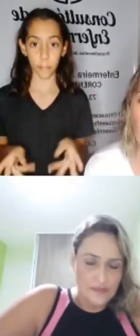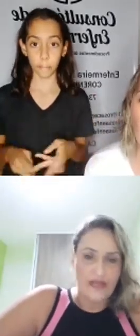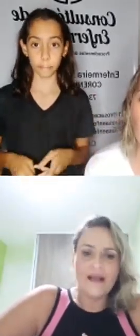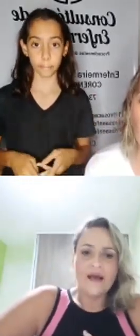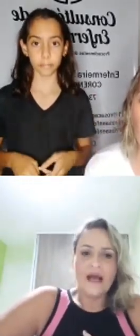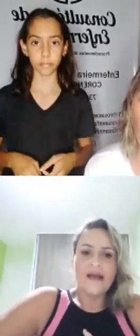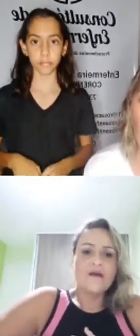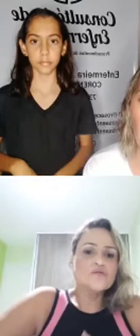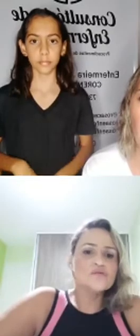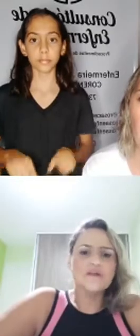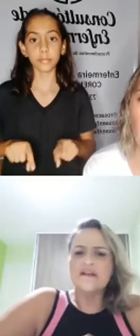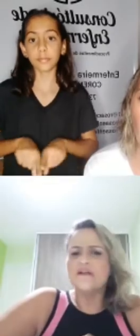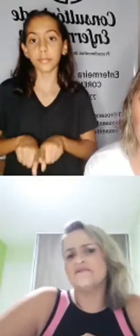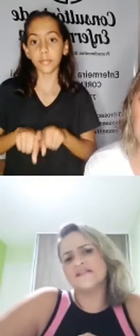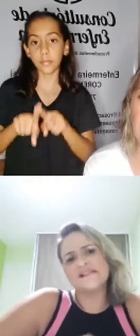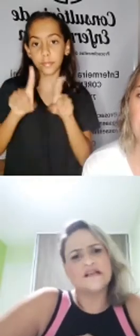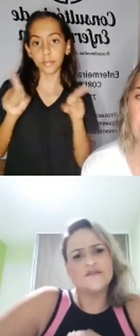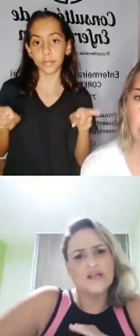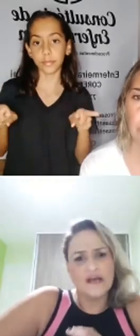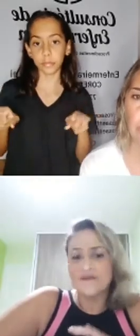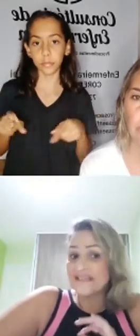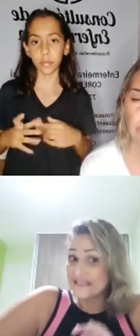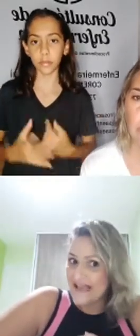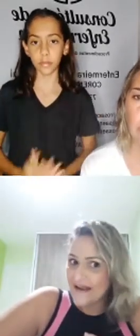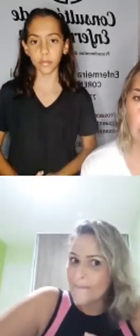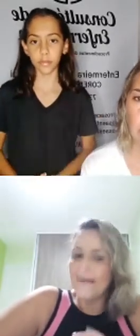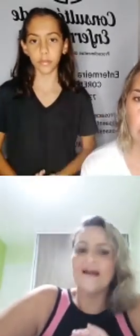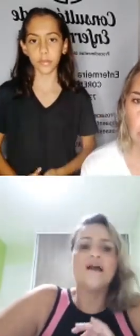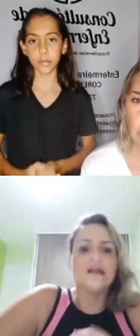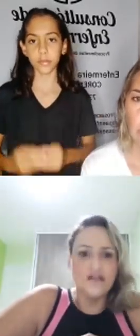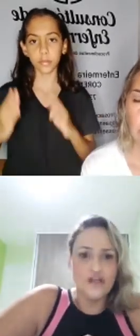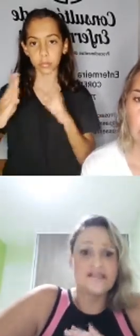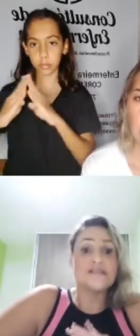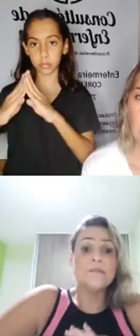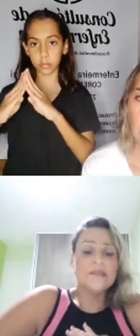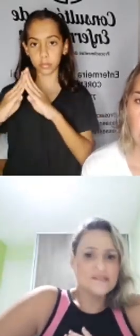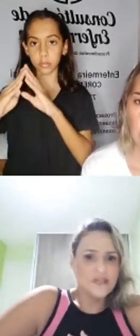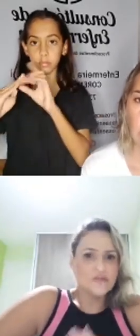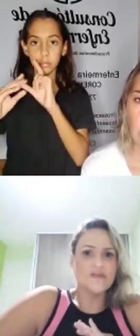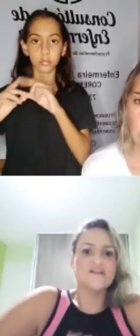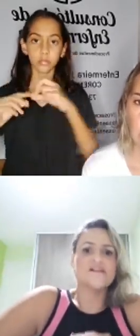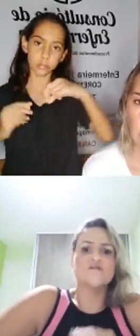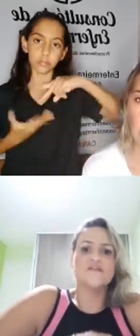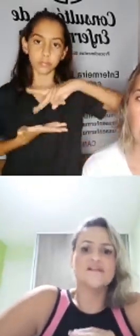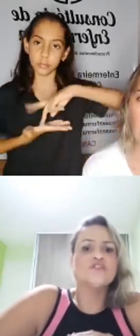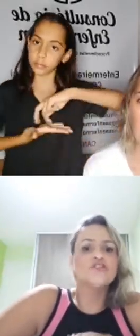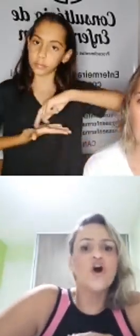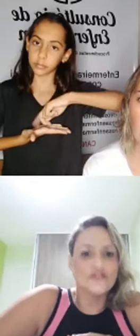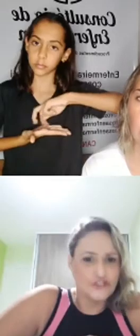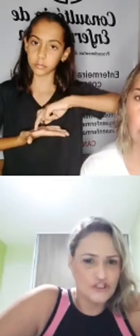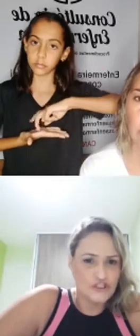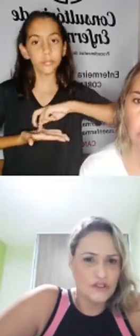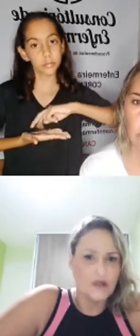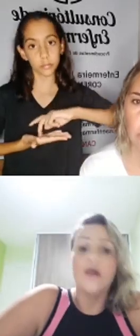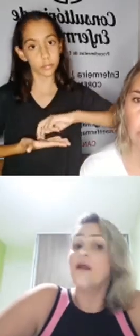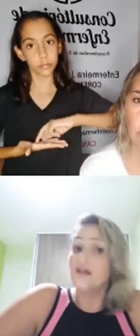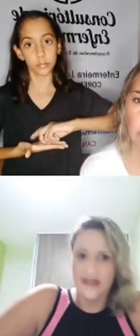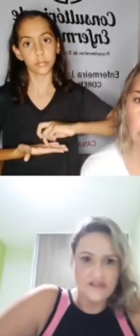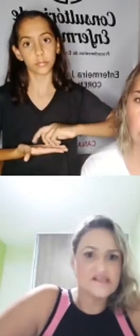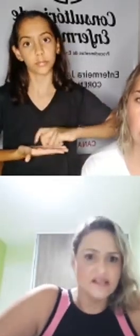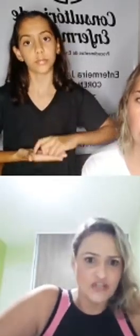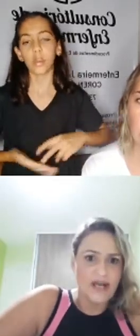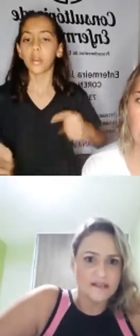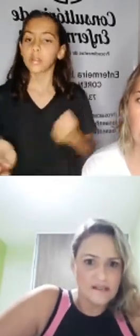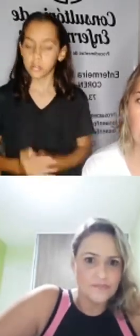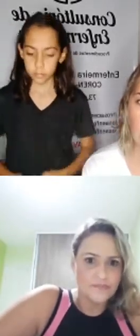preventivas, aquela consulta que você saiu de casa, você sai para a clínica simplesmente para fazer seus exames de rotina, devem